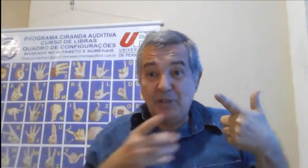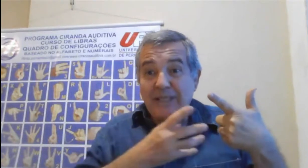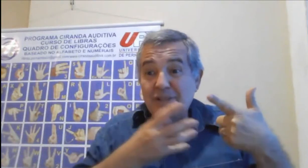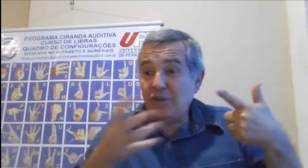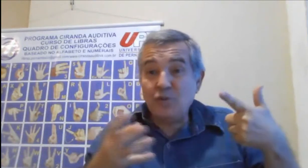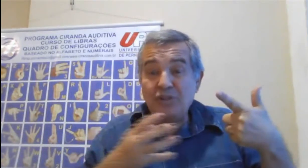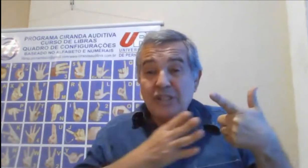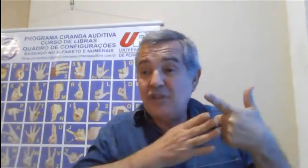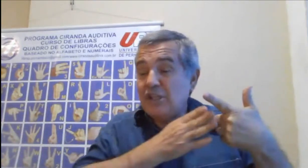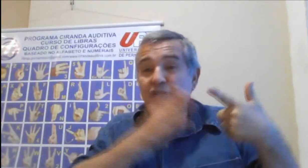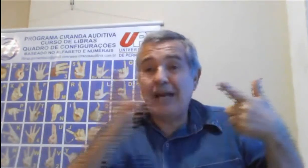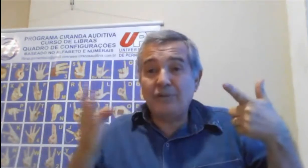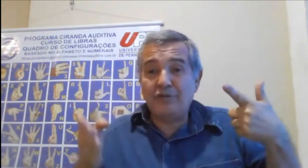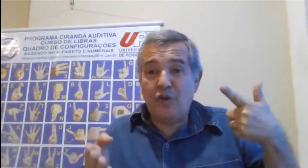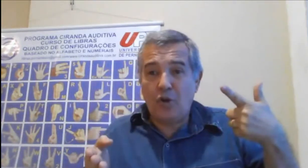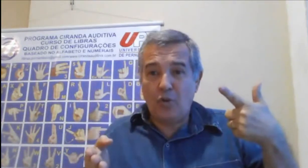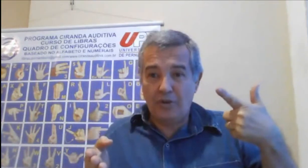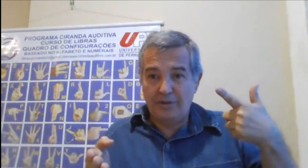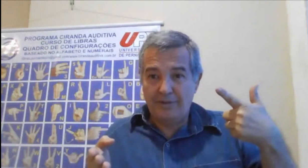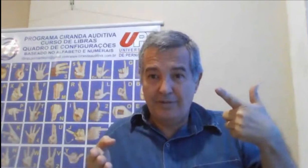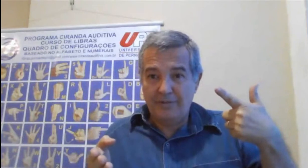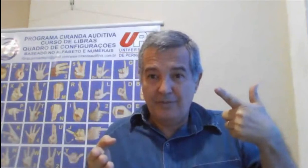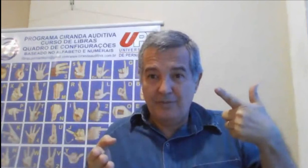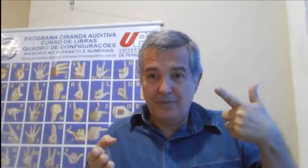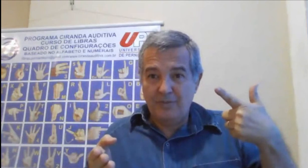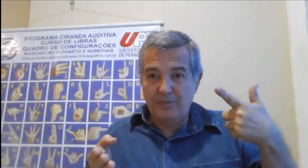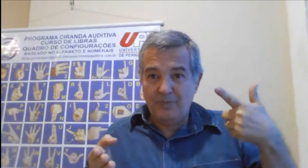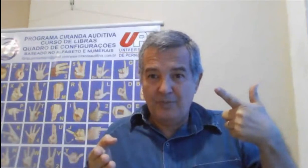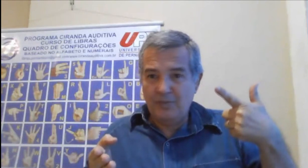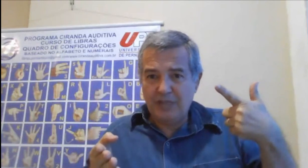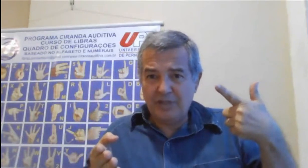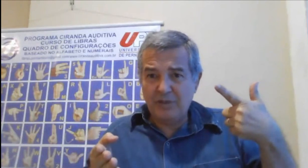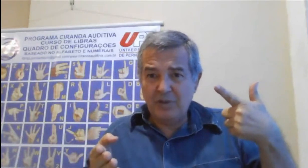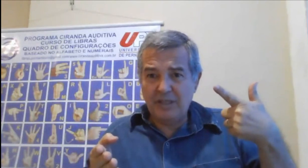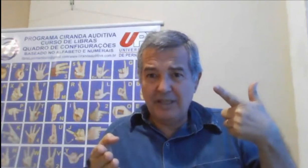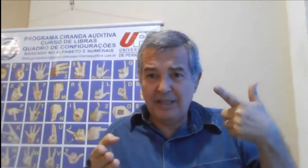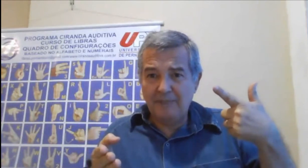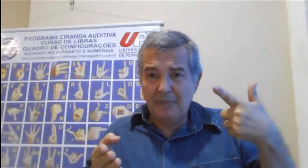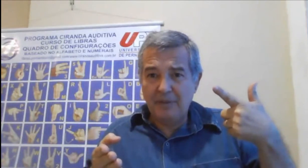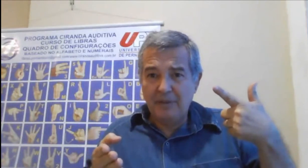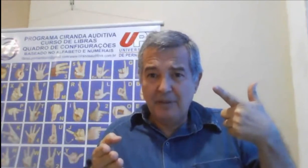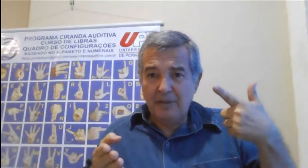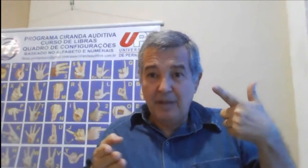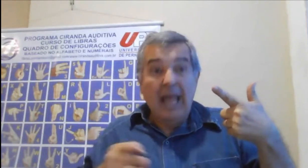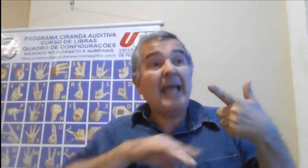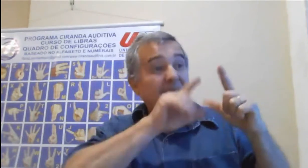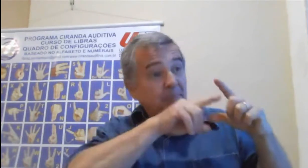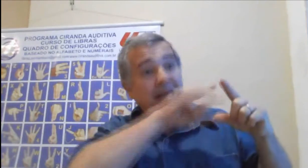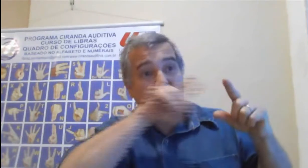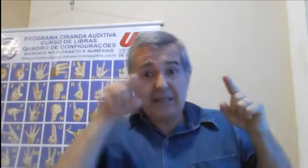Então está desviado de foco. Não sei se você conseguiu entender. Esta placa